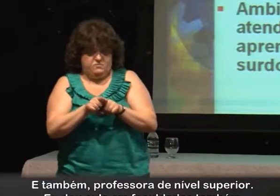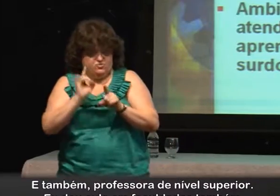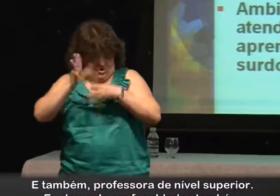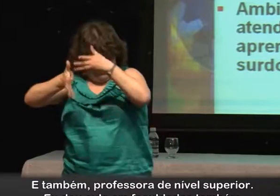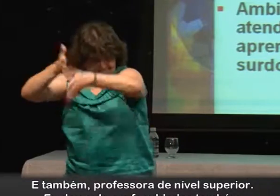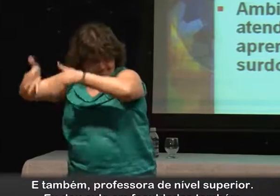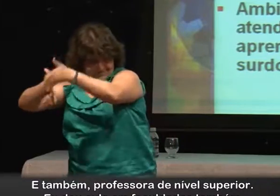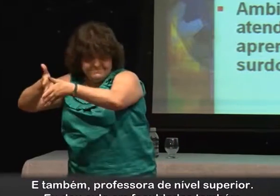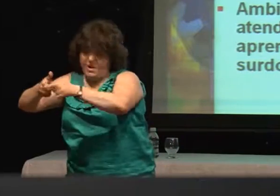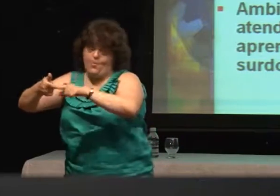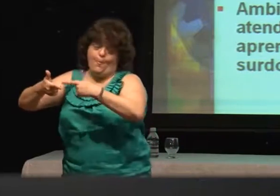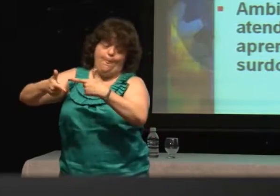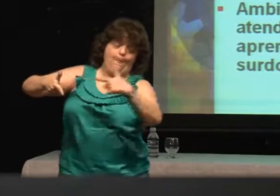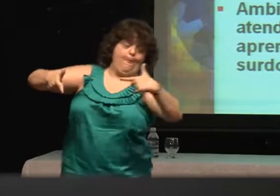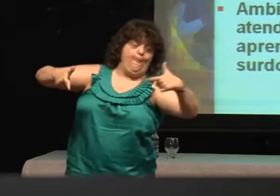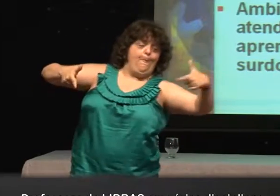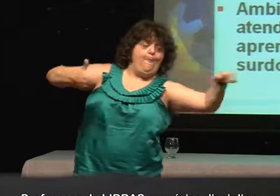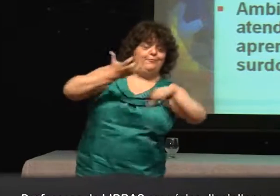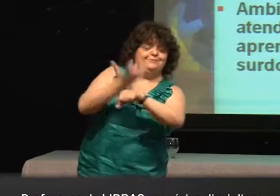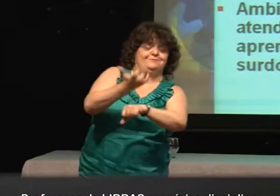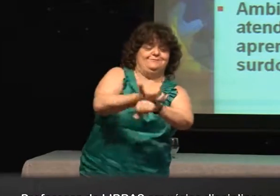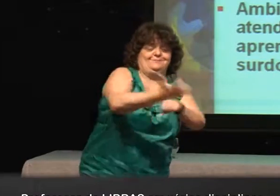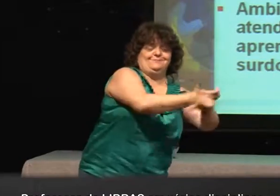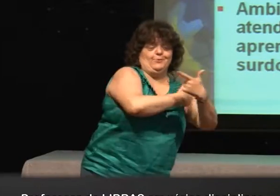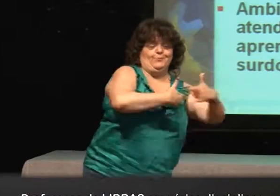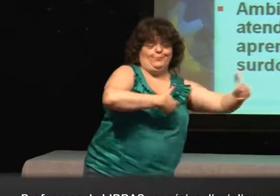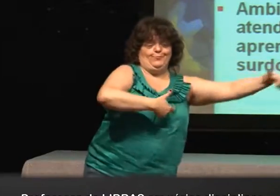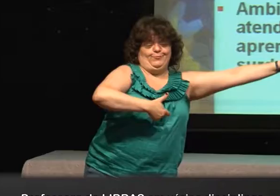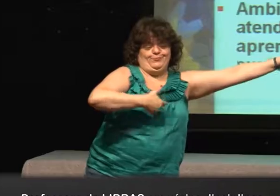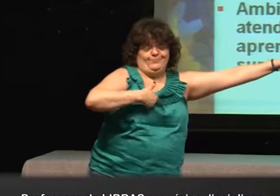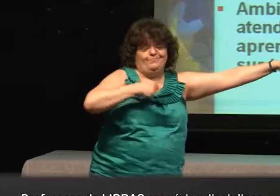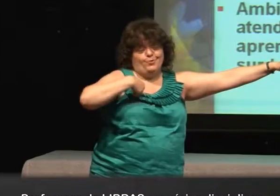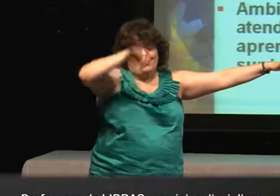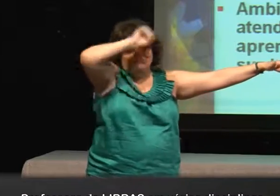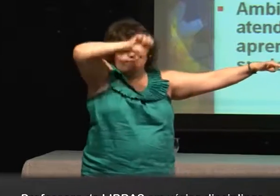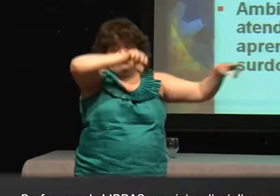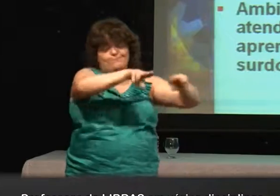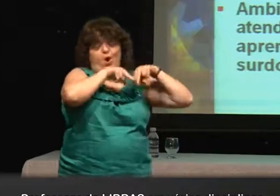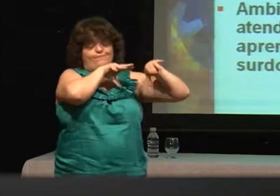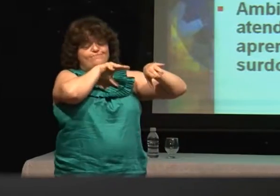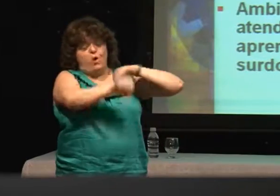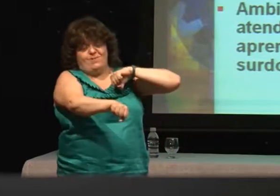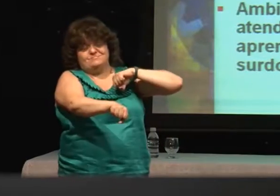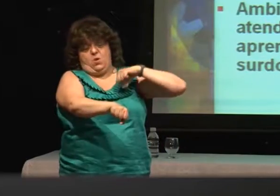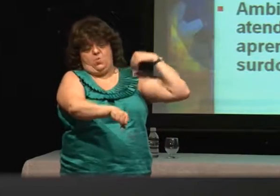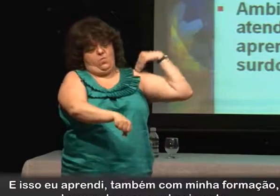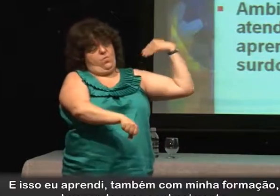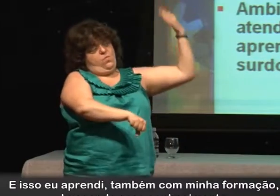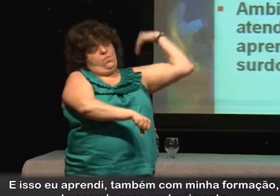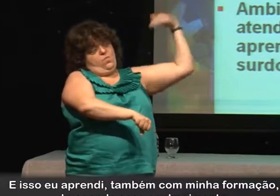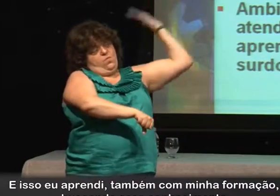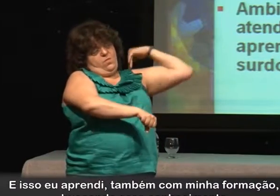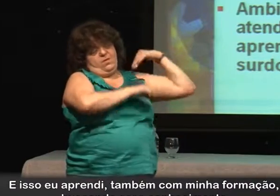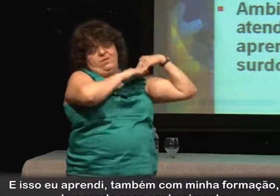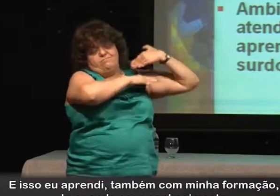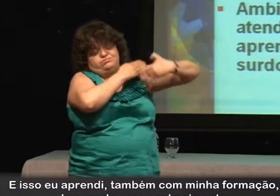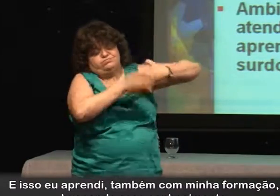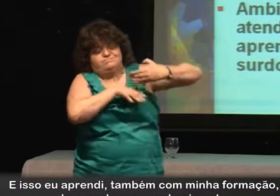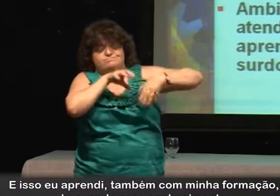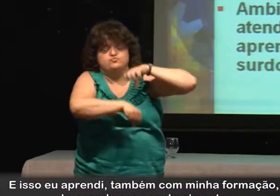faculdade também. Professora de Libras em várias disciplinas. E isso eu aprendi também